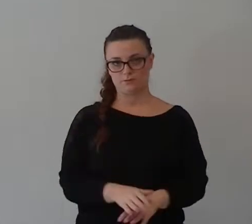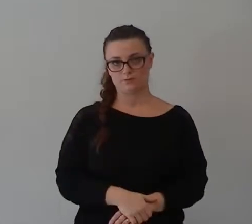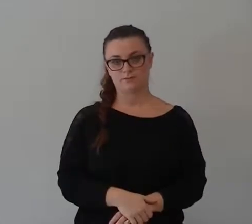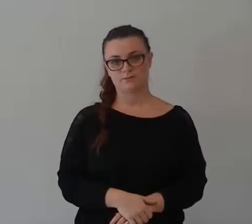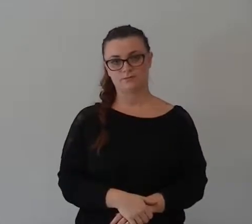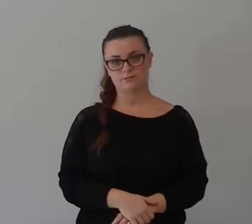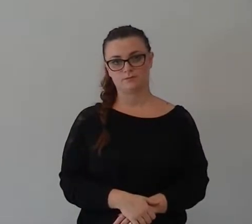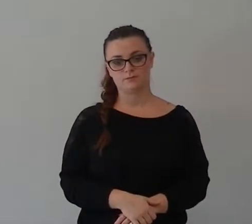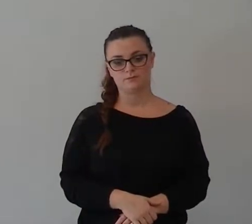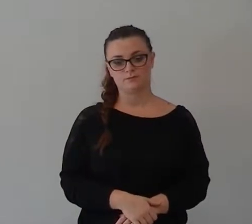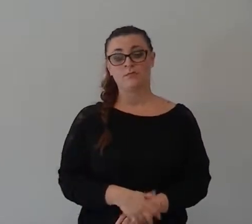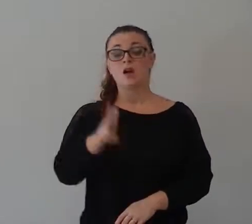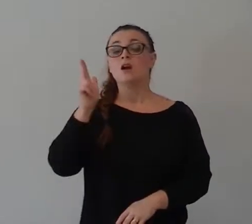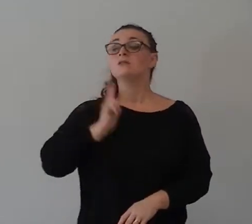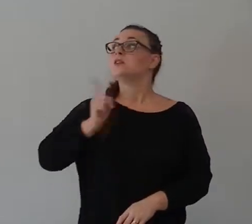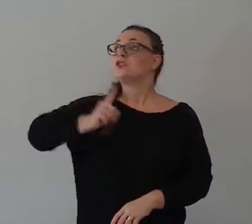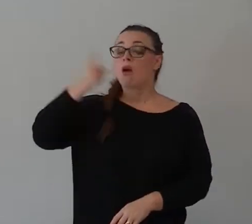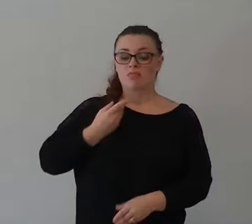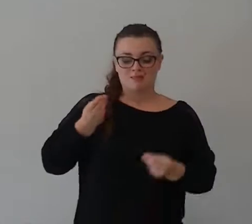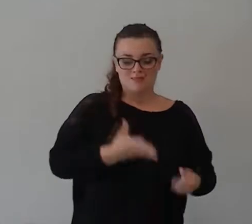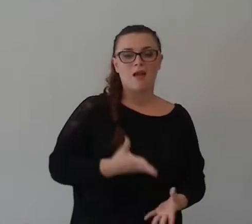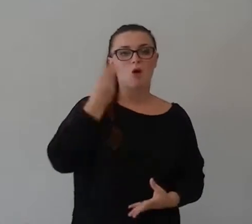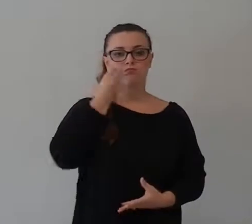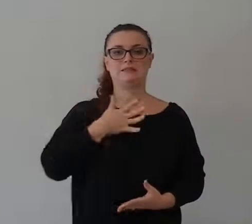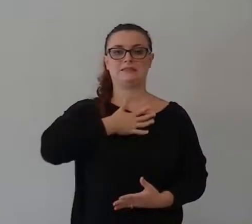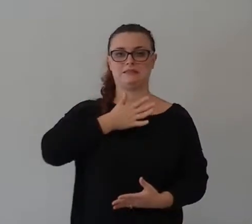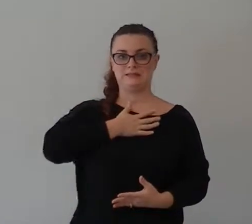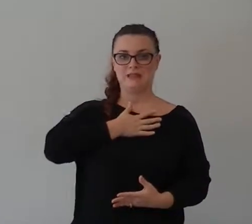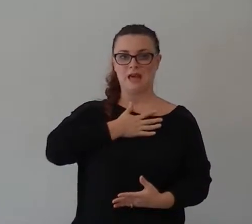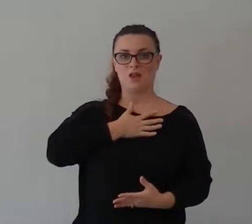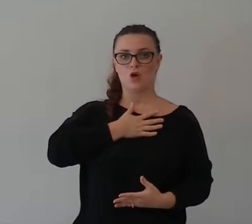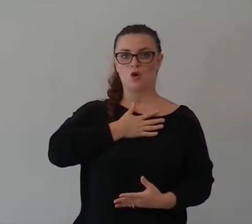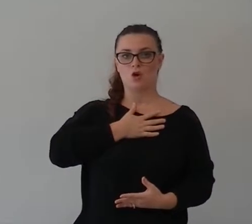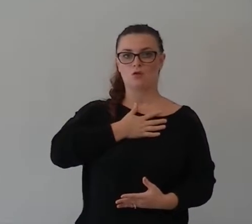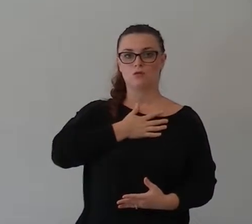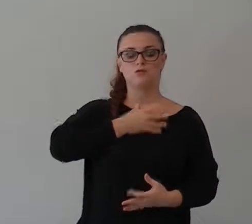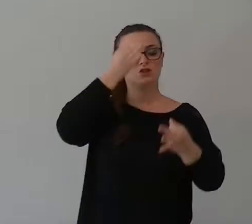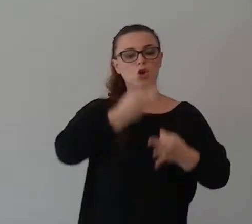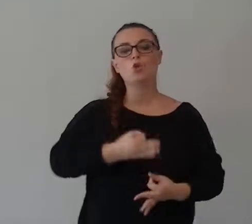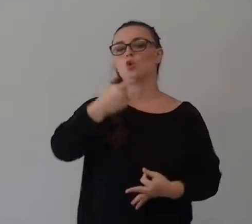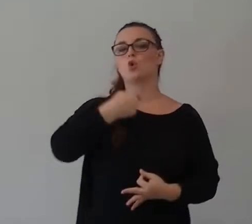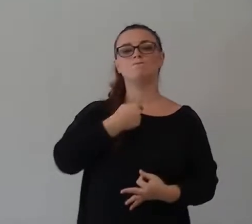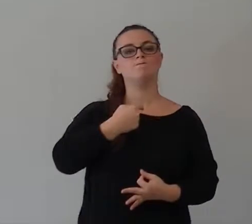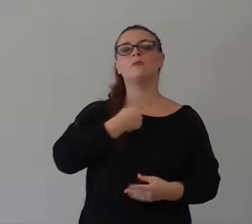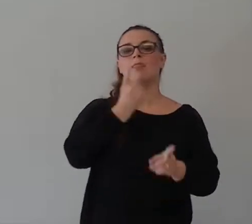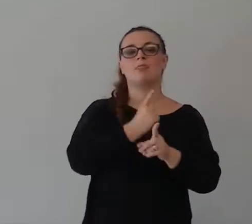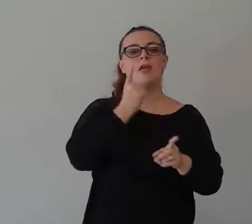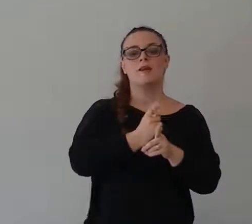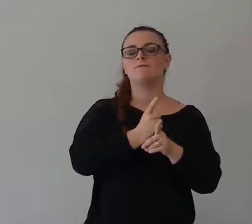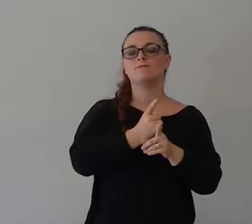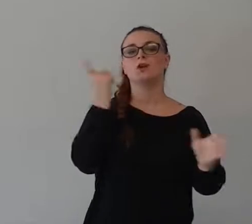se il Signore ti mette un peso, sei tu la risposta. Sei tu che devi provare. Sei